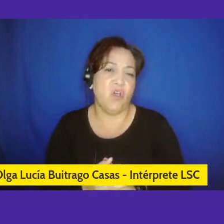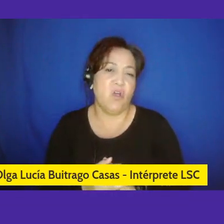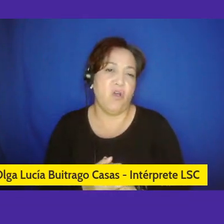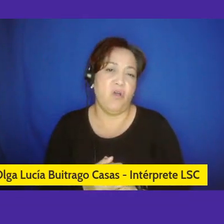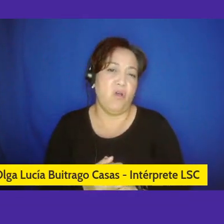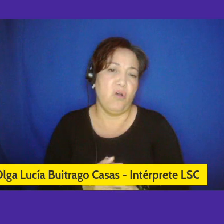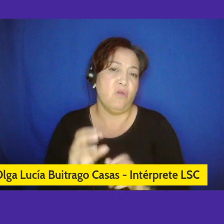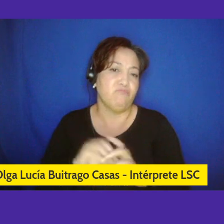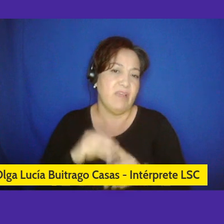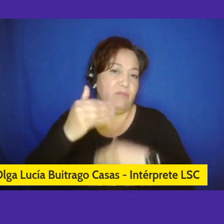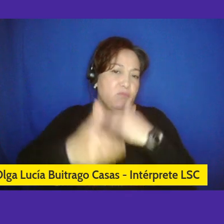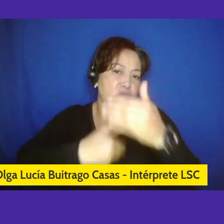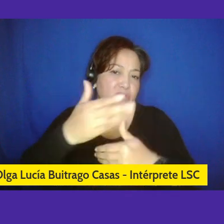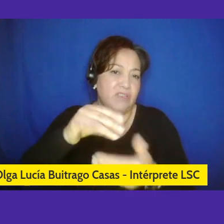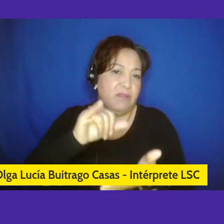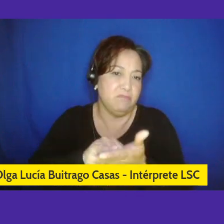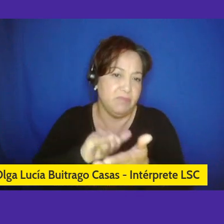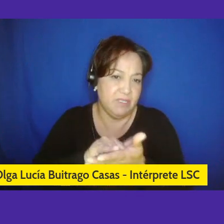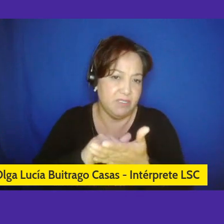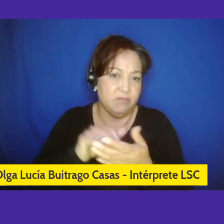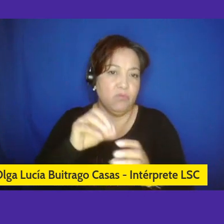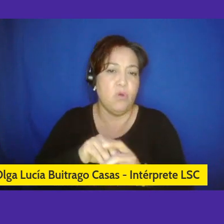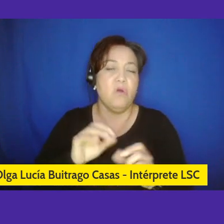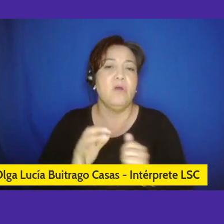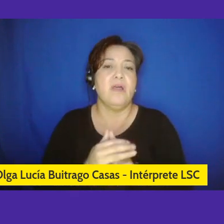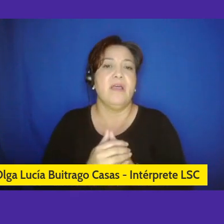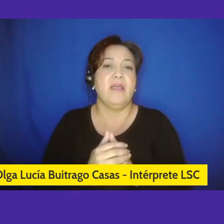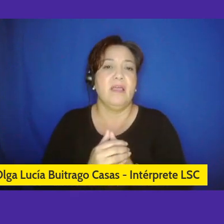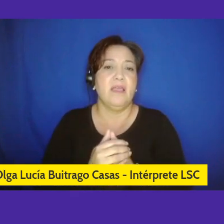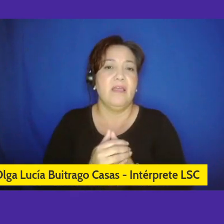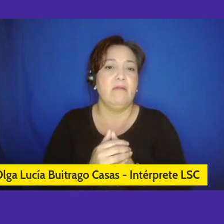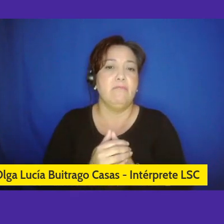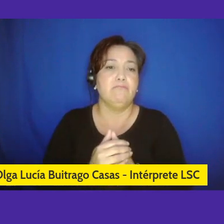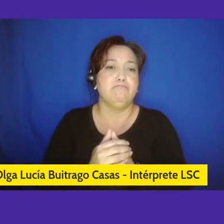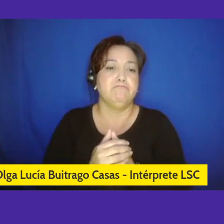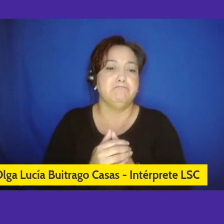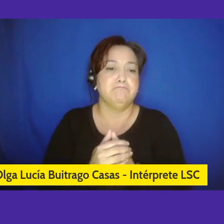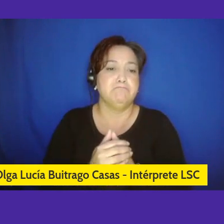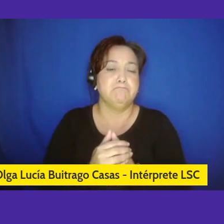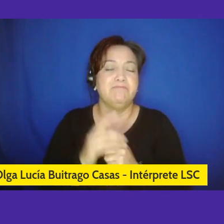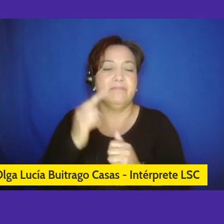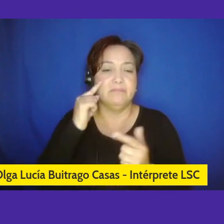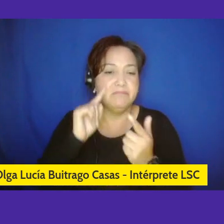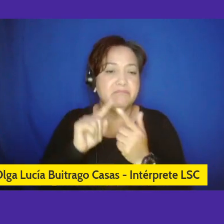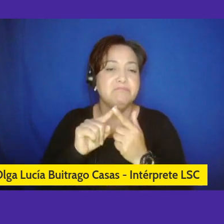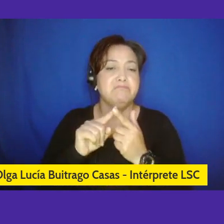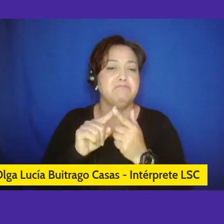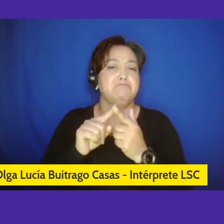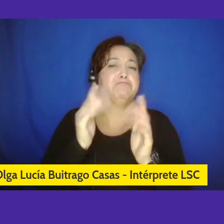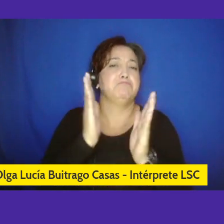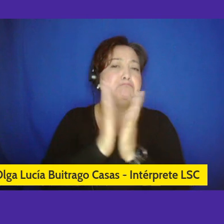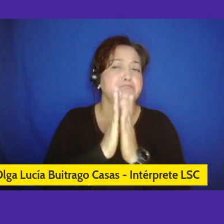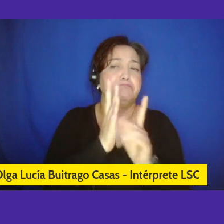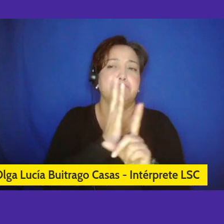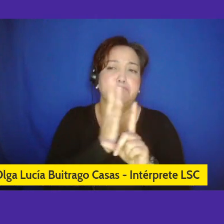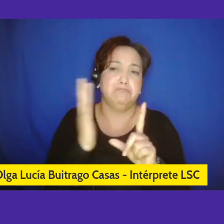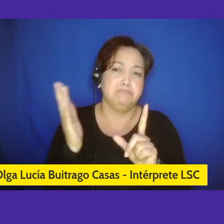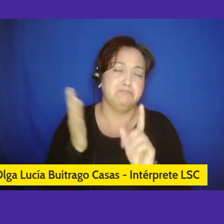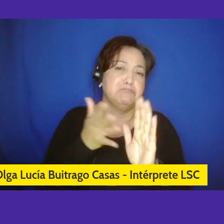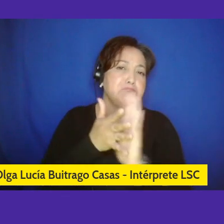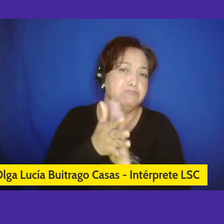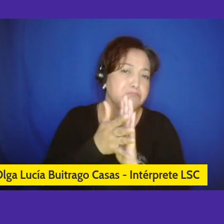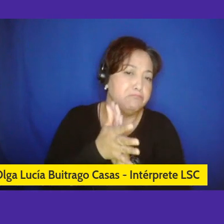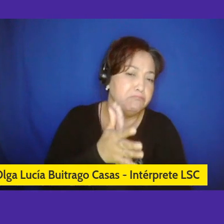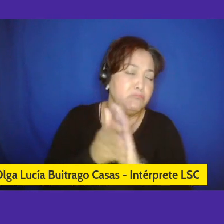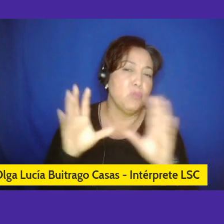el camino es el mismo, lo único que vemos que qué es lo que se va a contar, que el documental, qué es la personalidad, si realmente